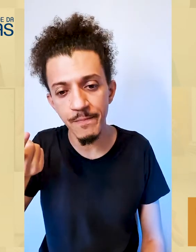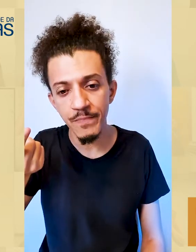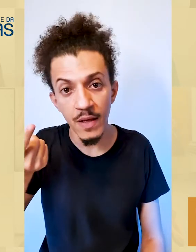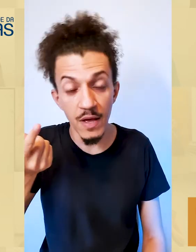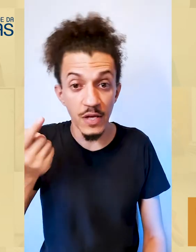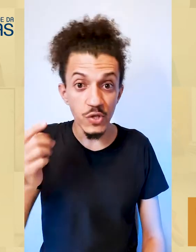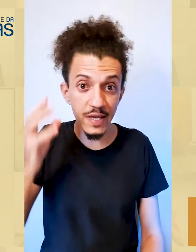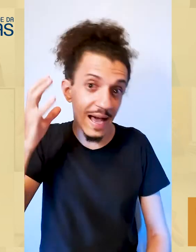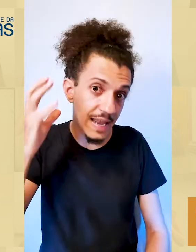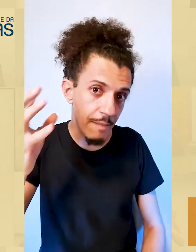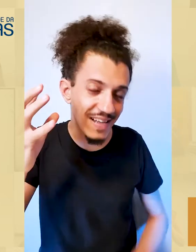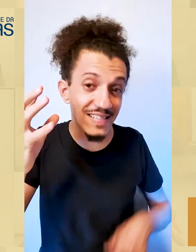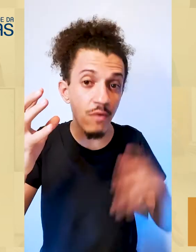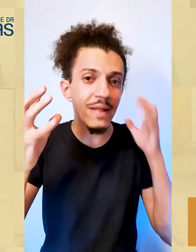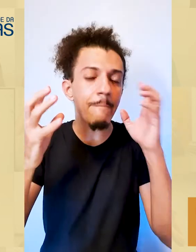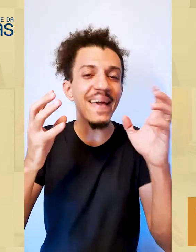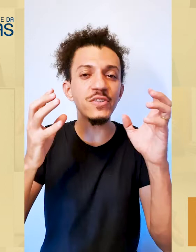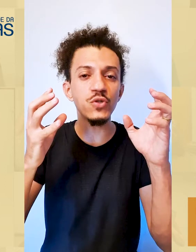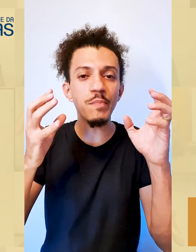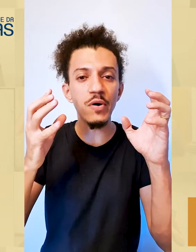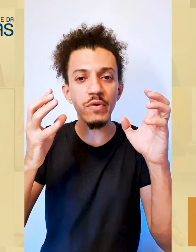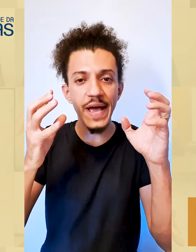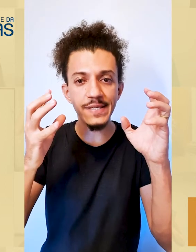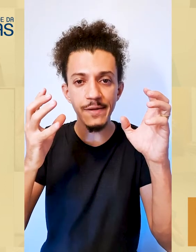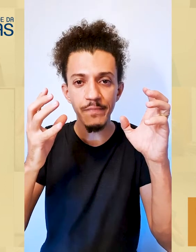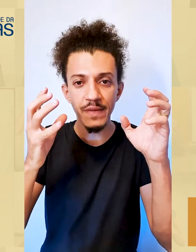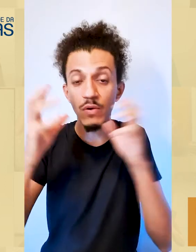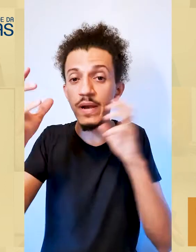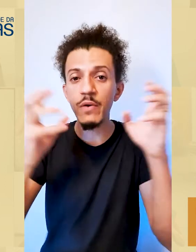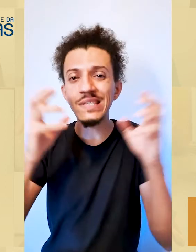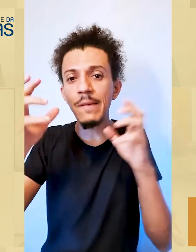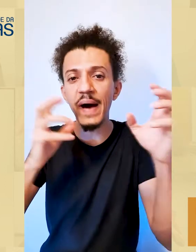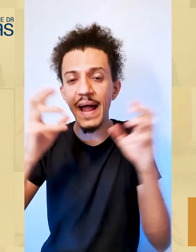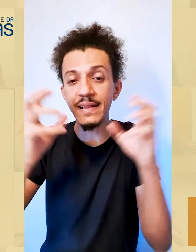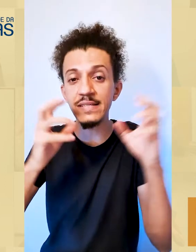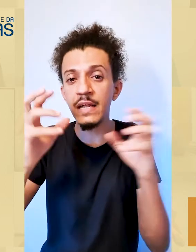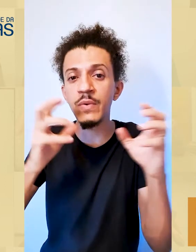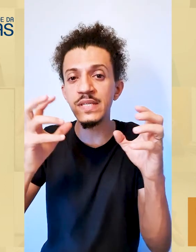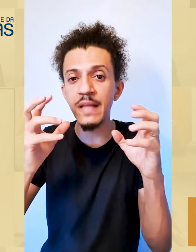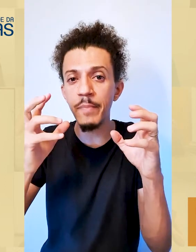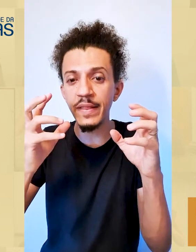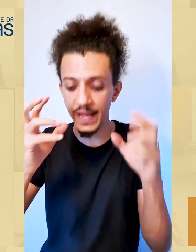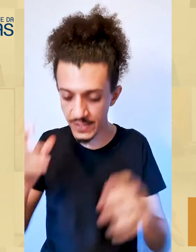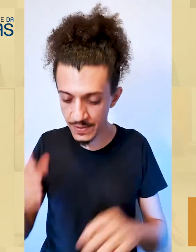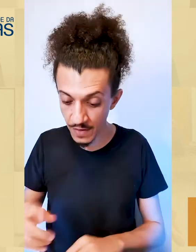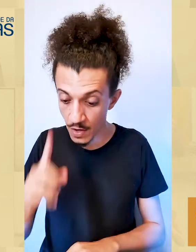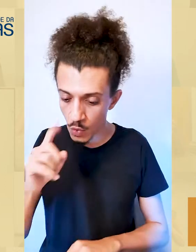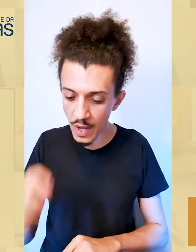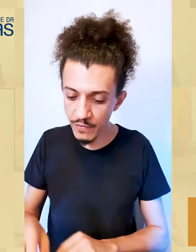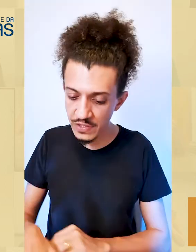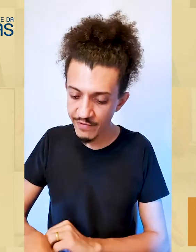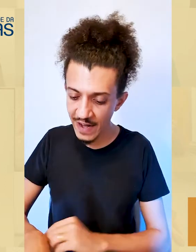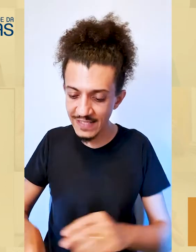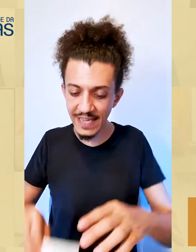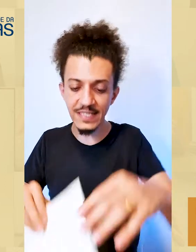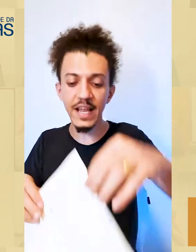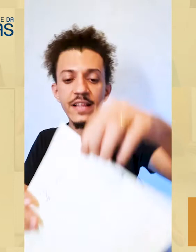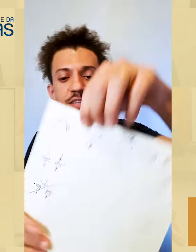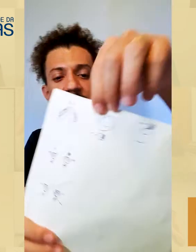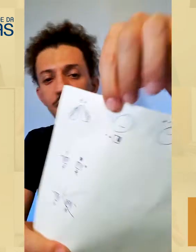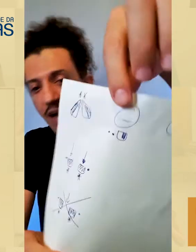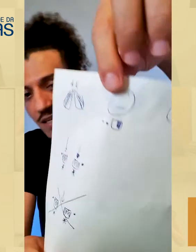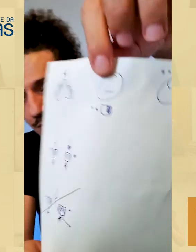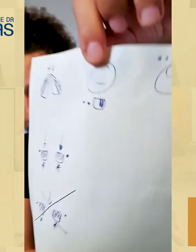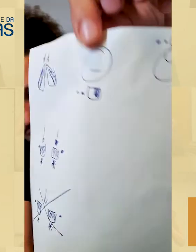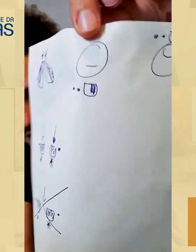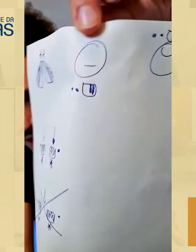português. Só que a Libras não depende do português, são línguas separadas e línguas independentes. Quando você faz a escrita